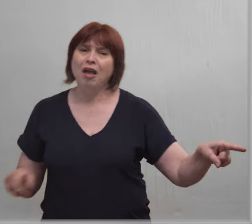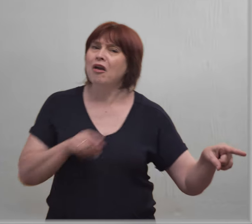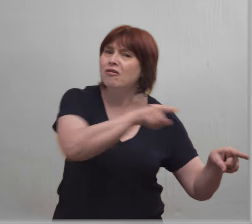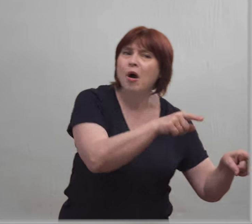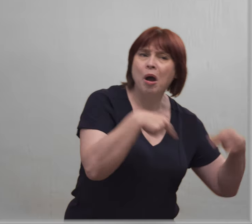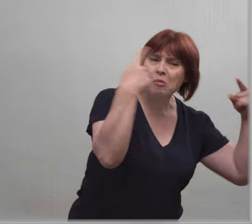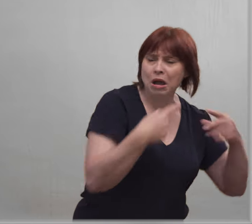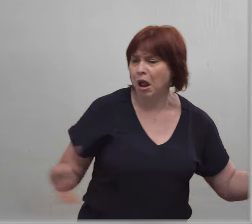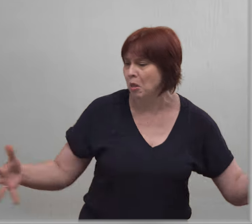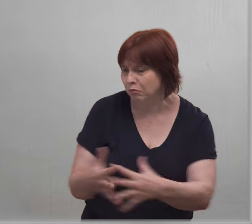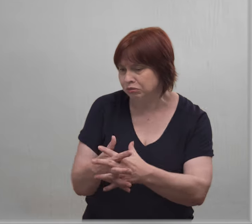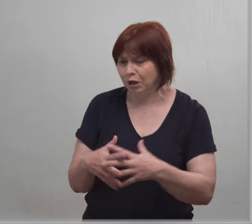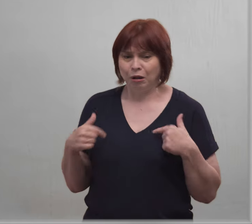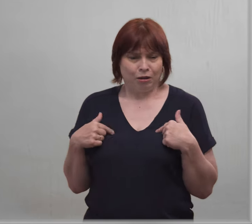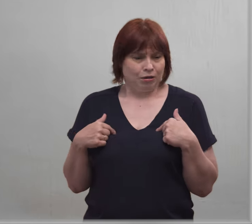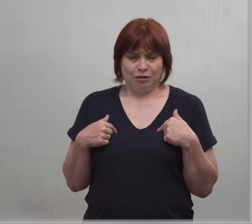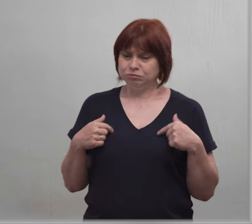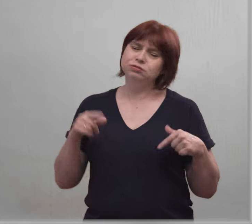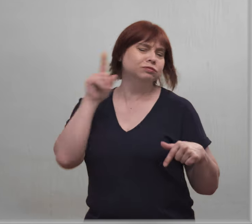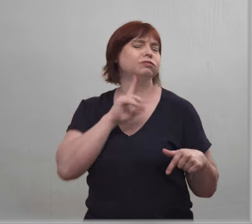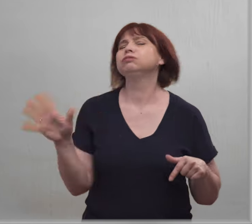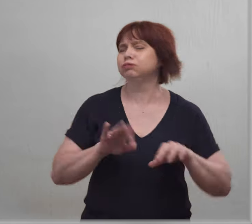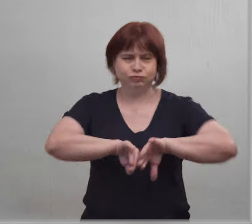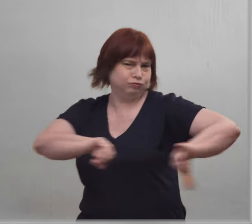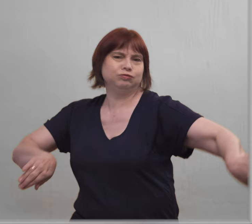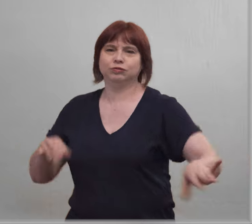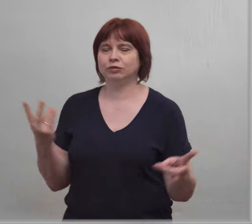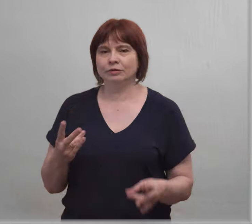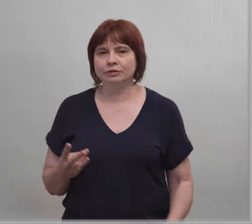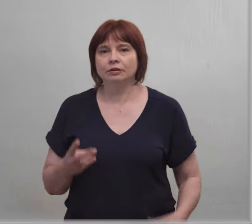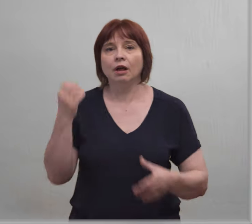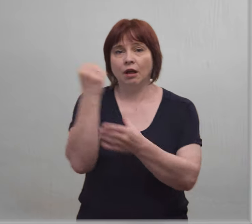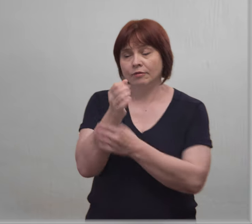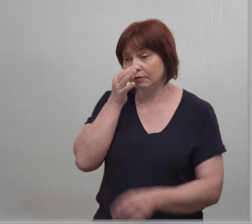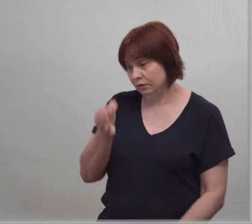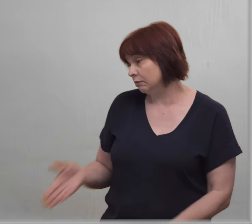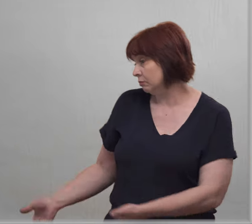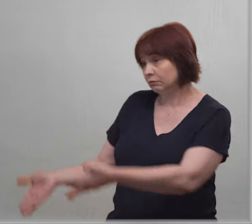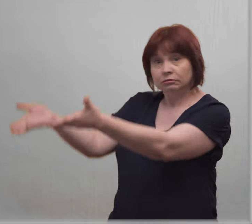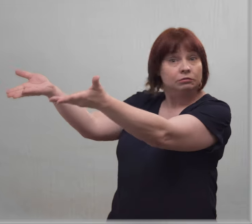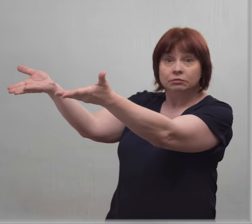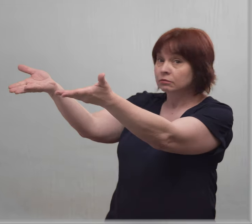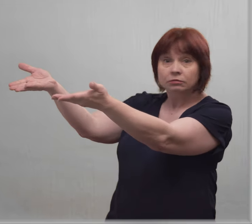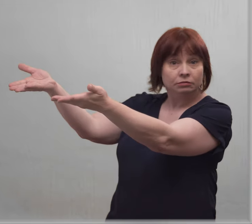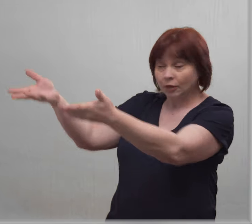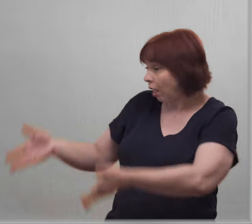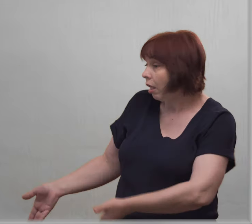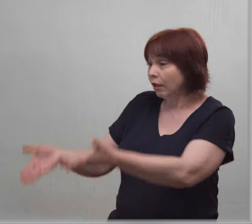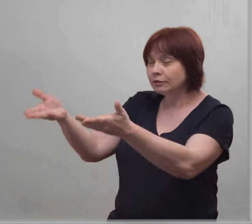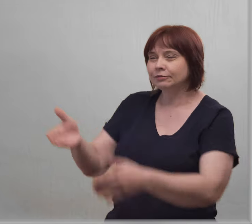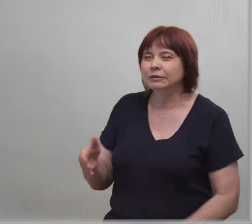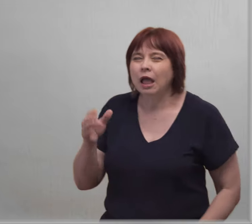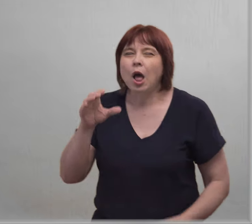он говорит, давай разделимся. И Авраам с легкостью сказал, решай, куда тебе идти. И Лот посмотрел на